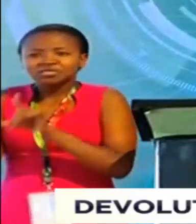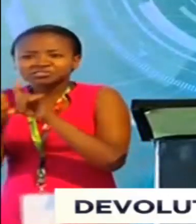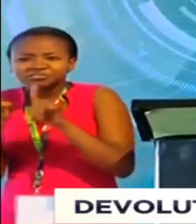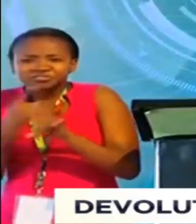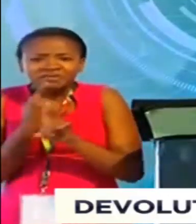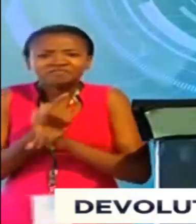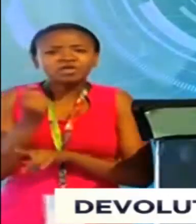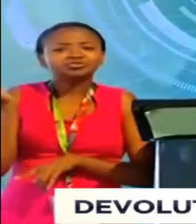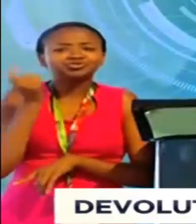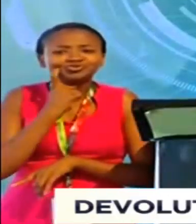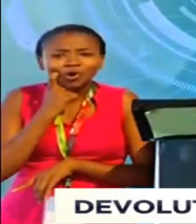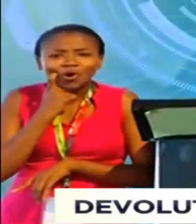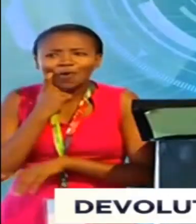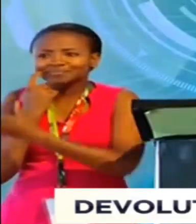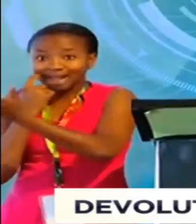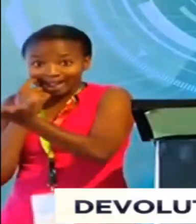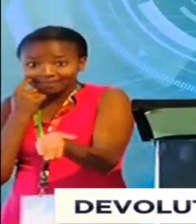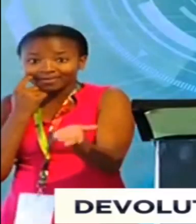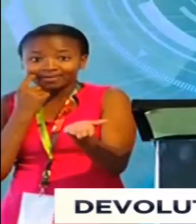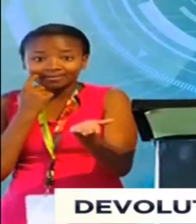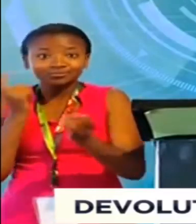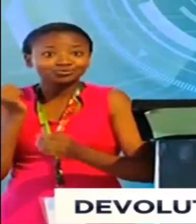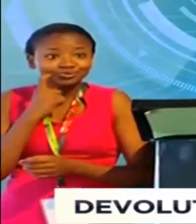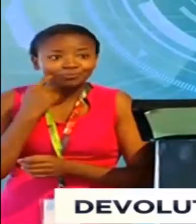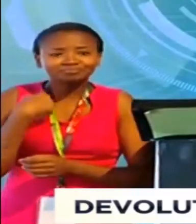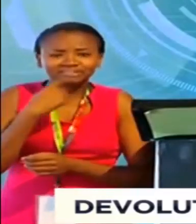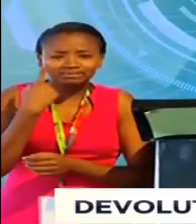vibanda kadha hapa,